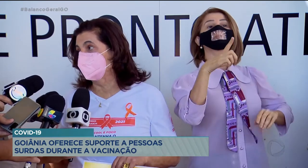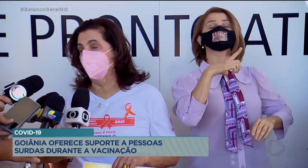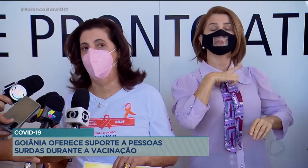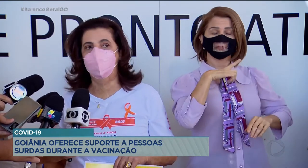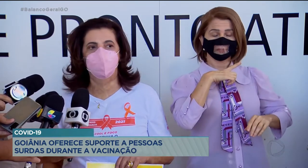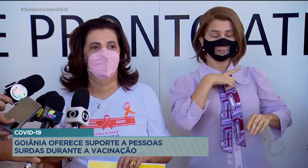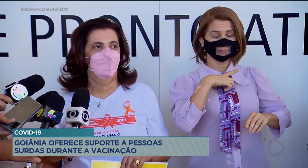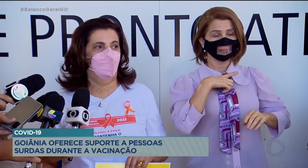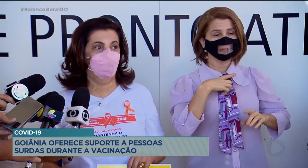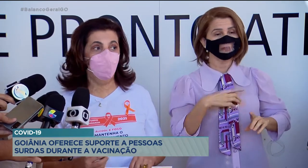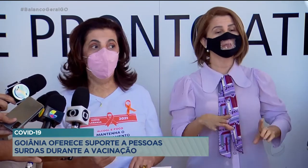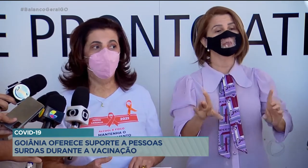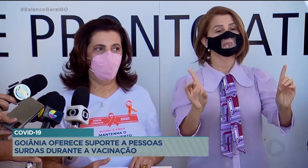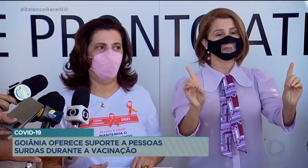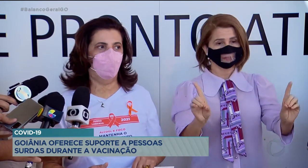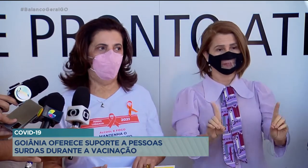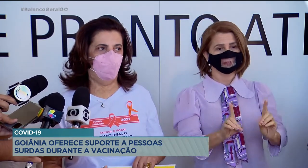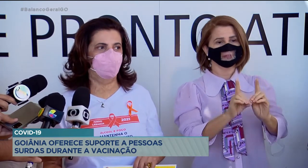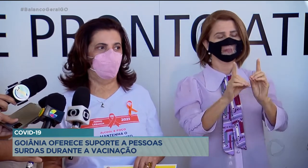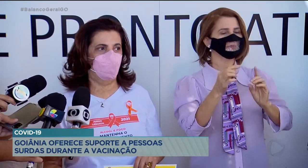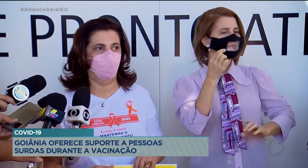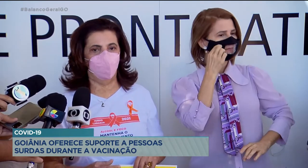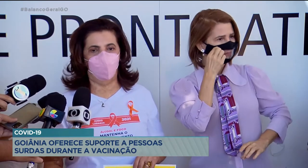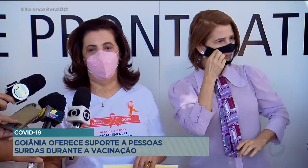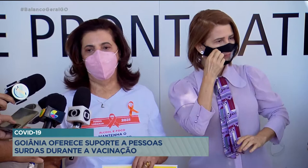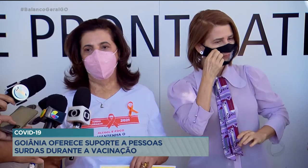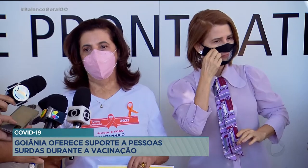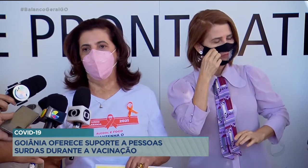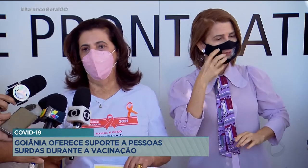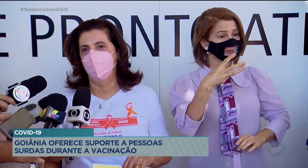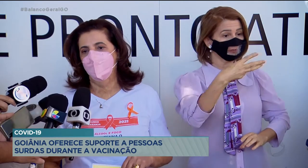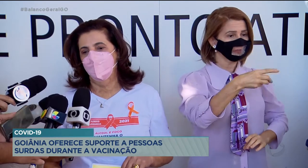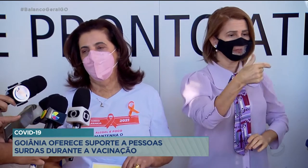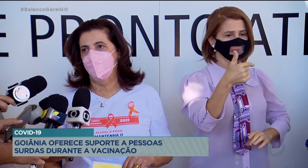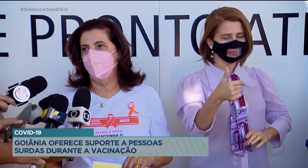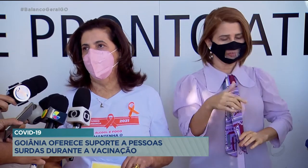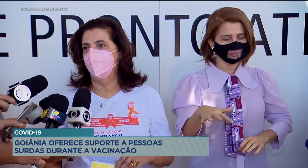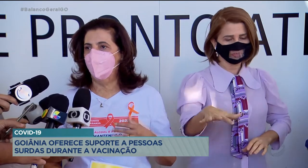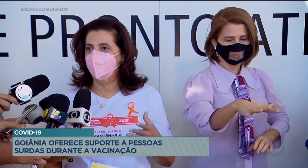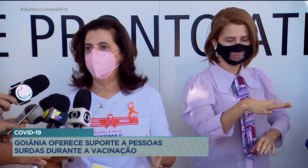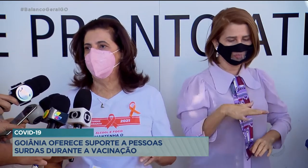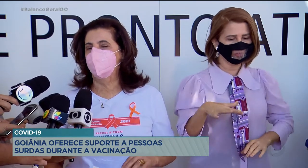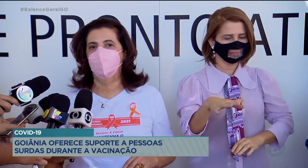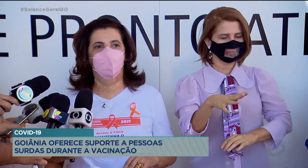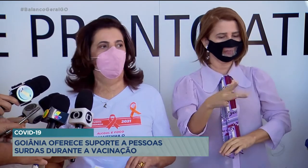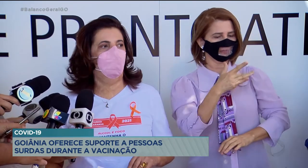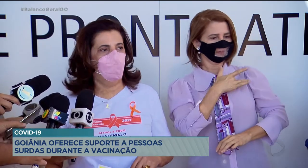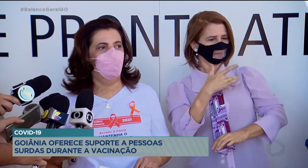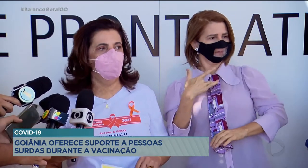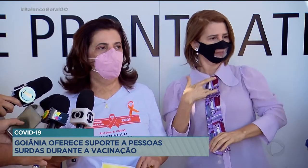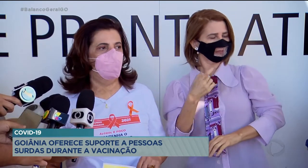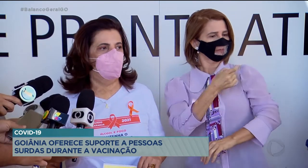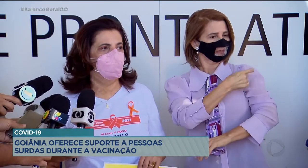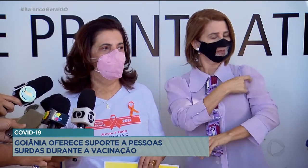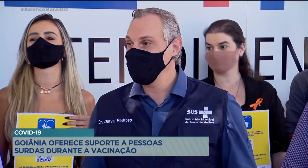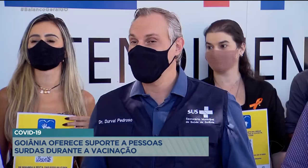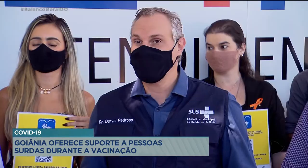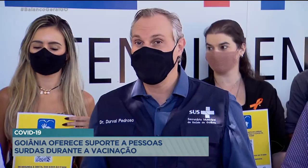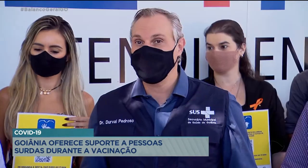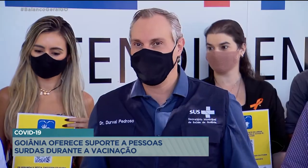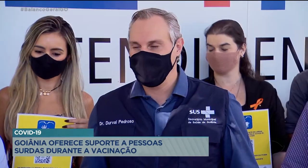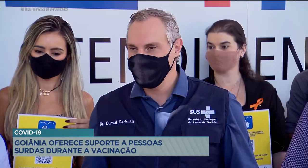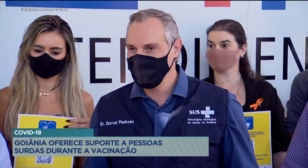32 unidades, nós não temos equipe para essa cobertura presencial, mas em algumas teremos.